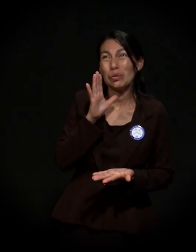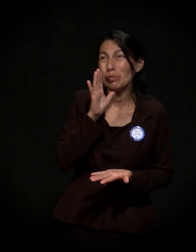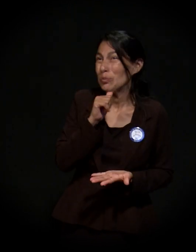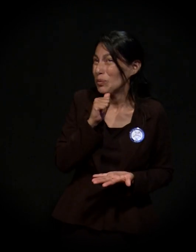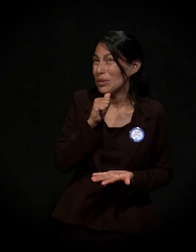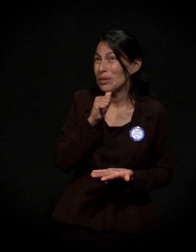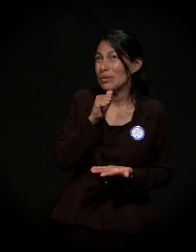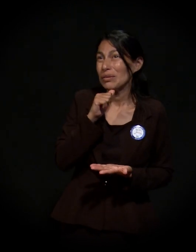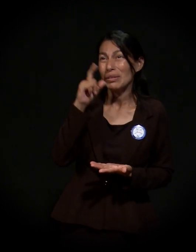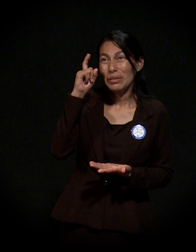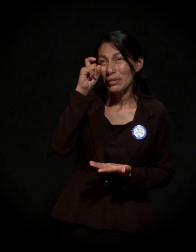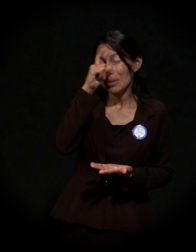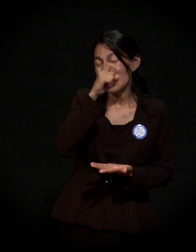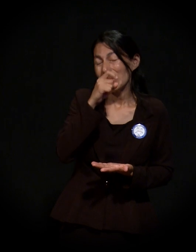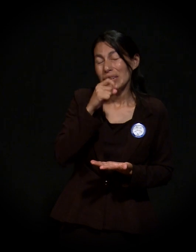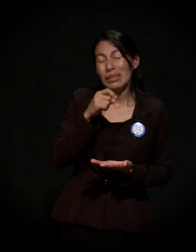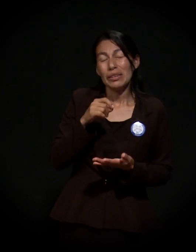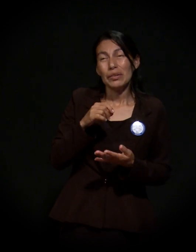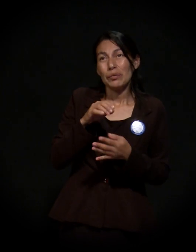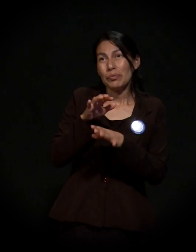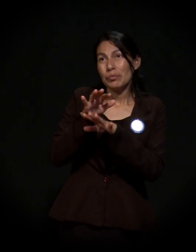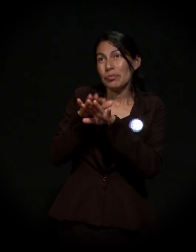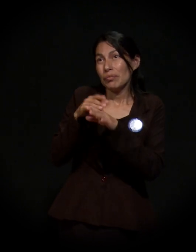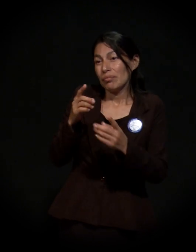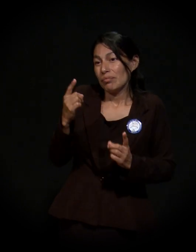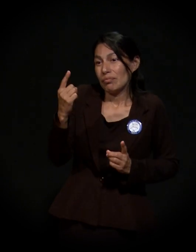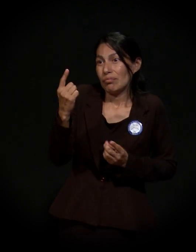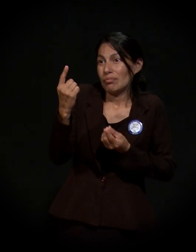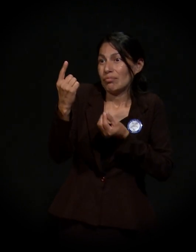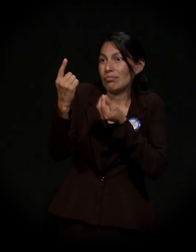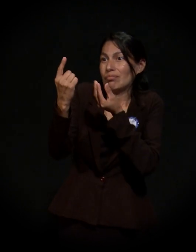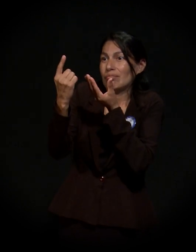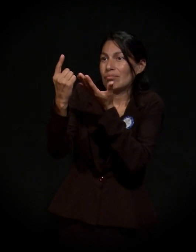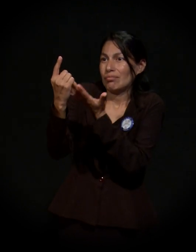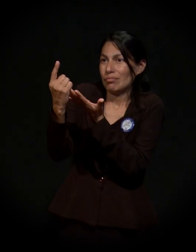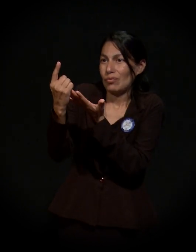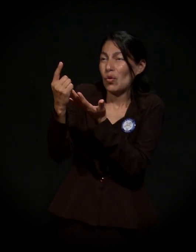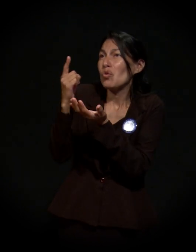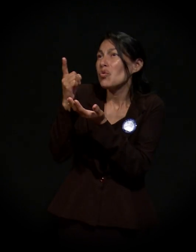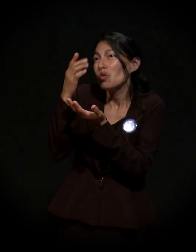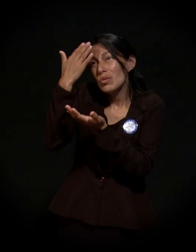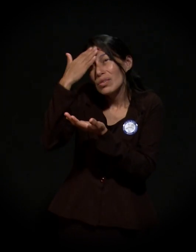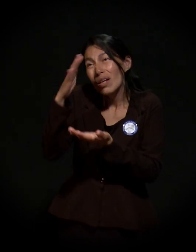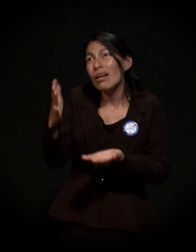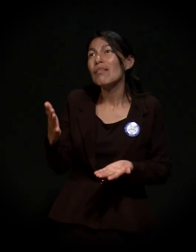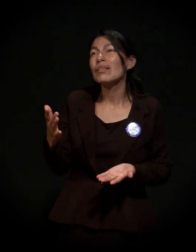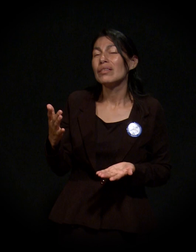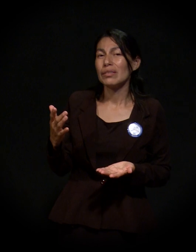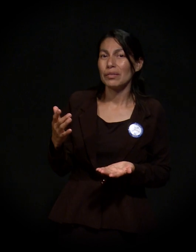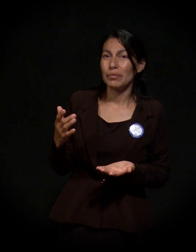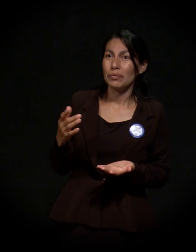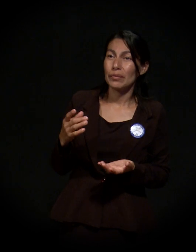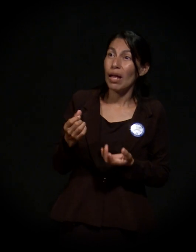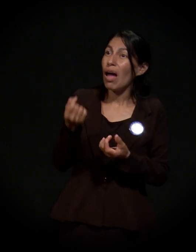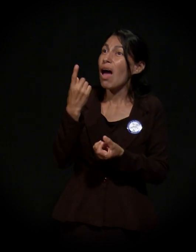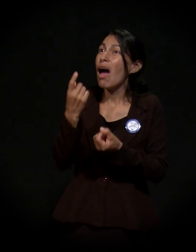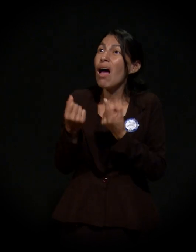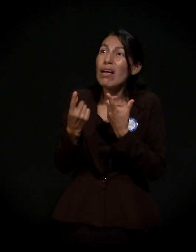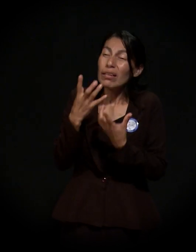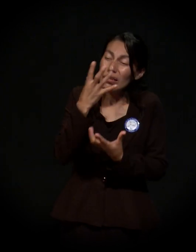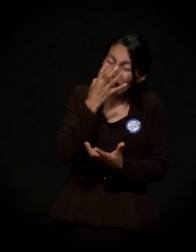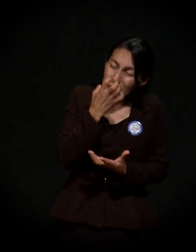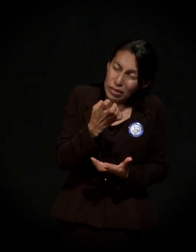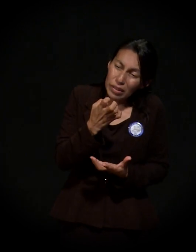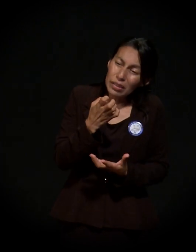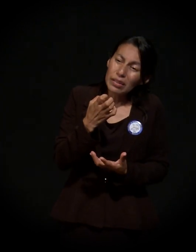tus pies. Amén. Tú sabes qué vas a hacer. Si alguien está triste porque ha perdido un